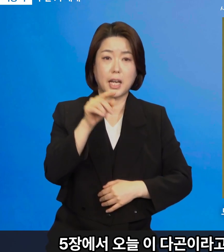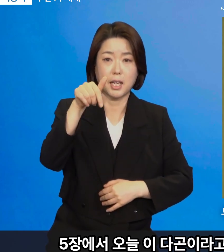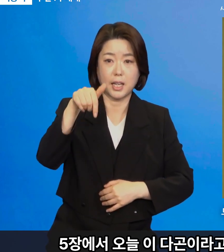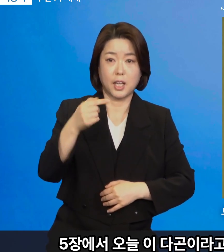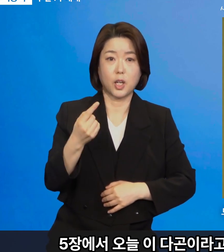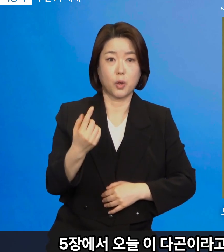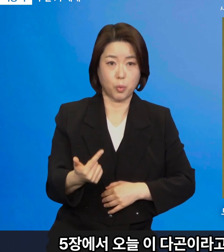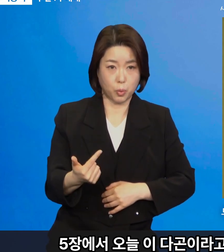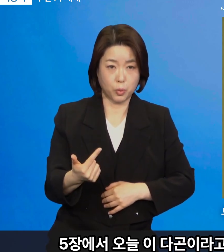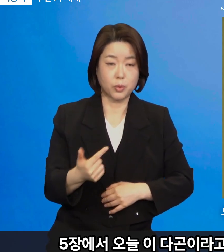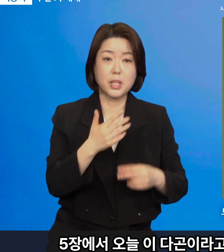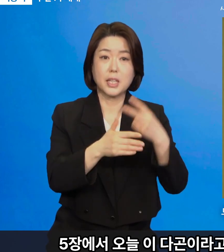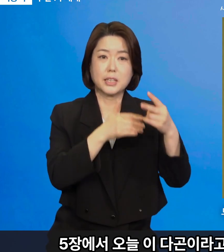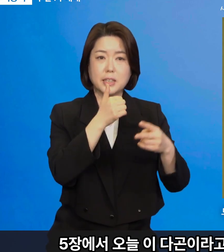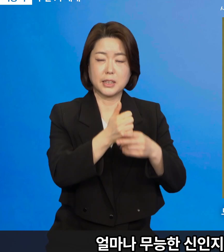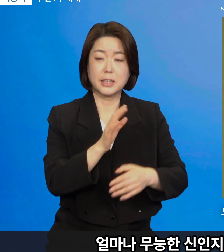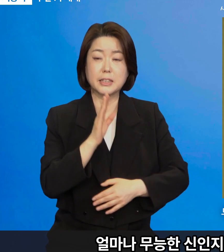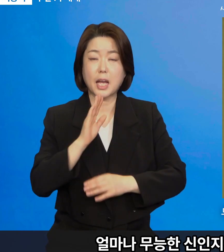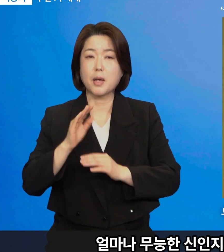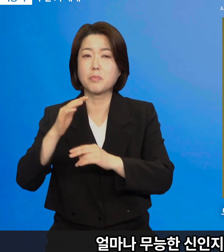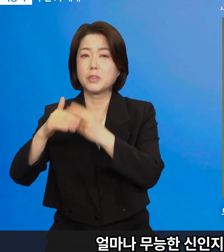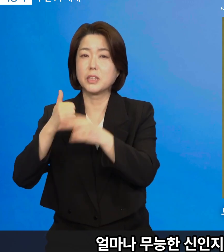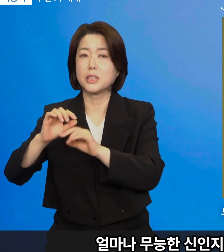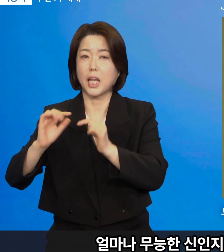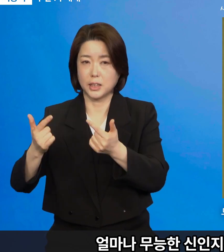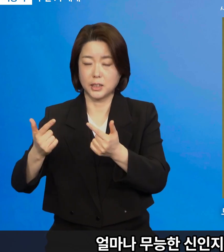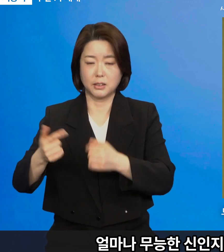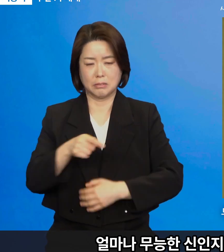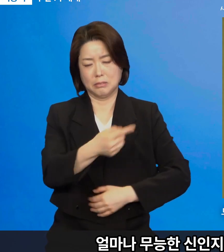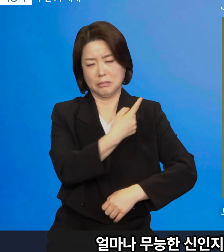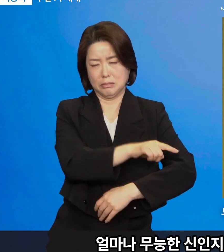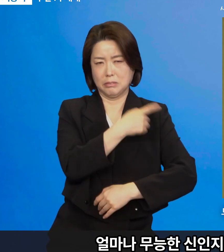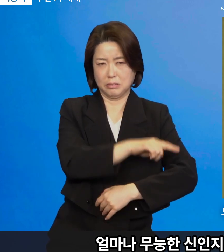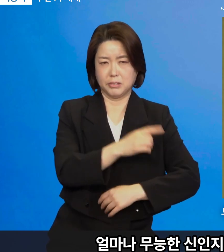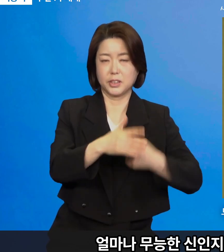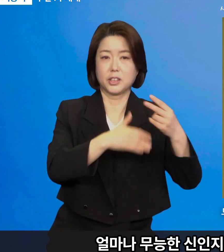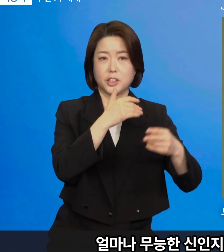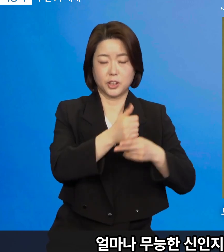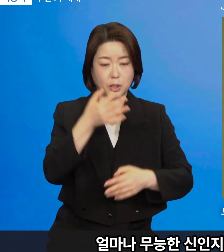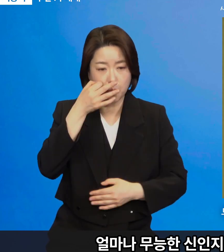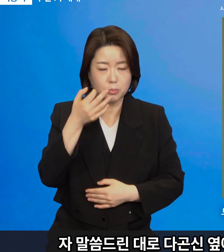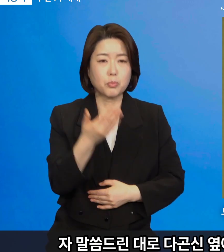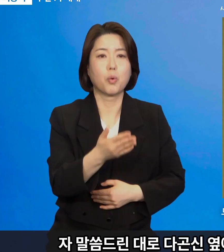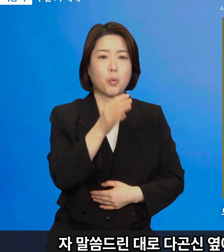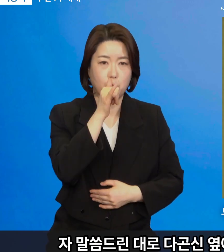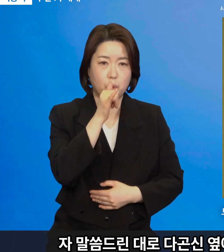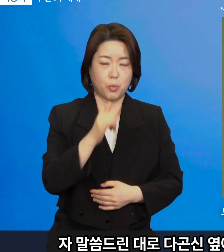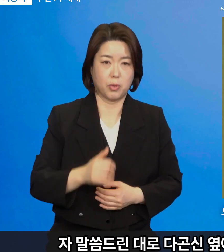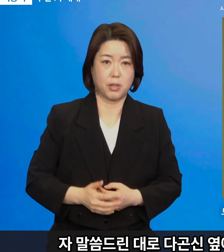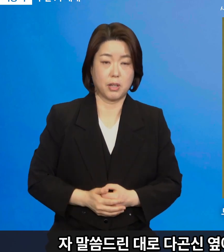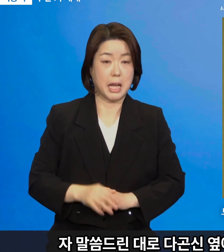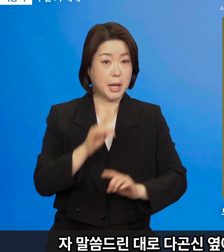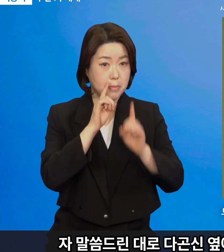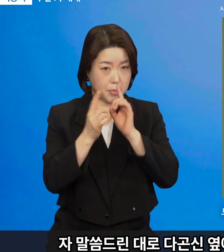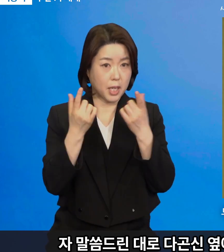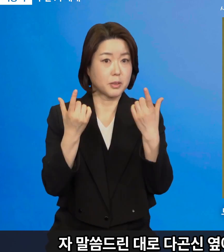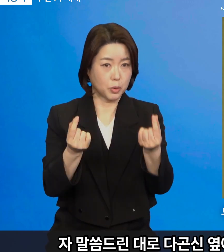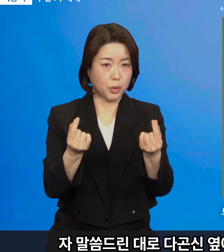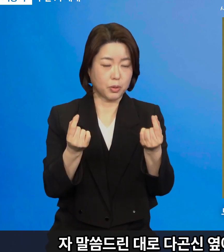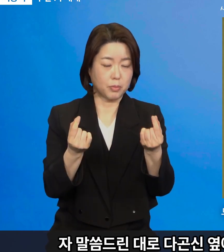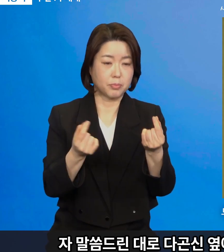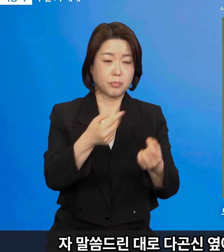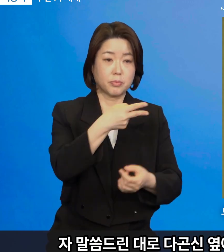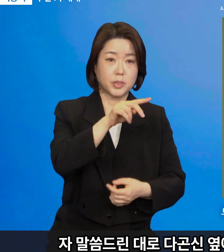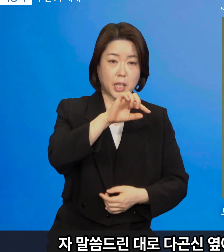신이 참신이 아닌 것을, 얼마나 무능한 신인지를 보여주시는 겁니다. 자, 말씀드린 대로 다곤신